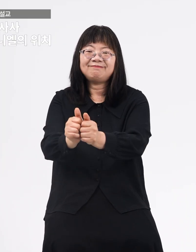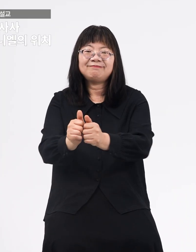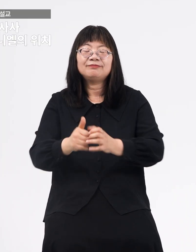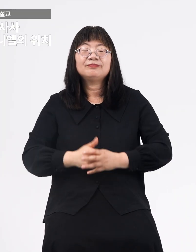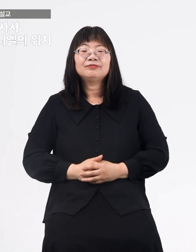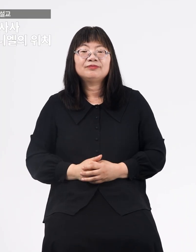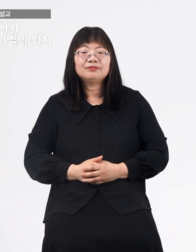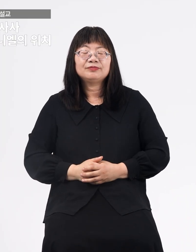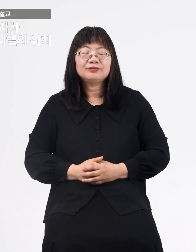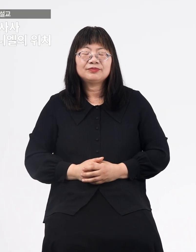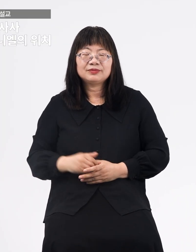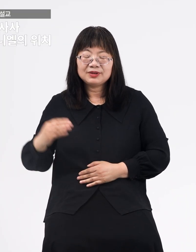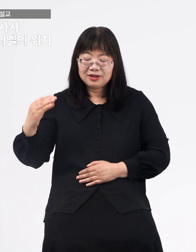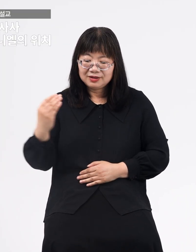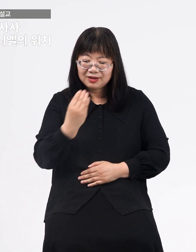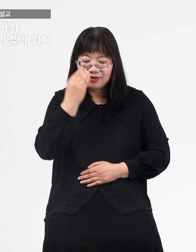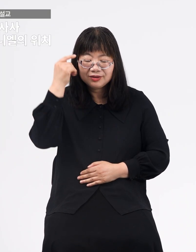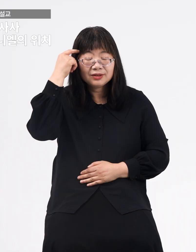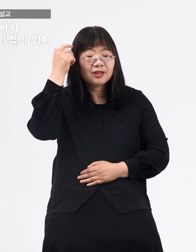함께하리라.